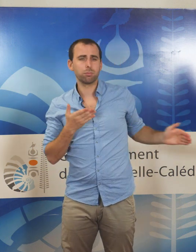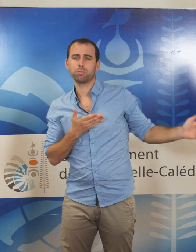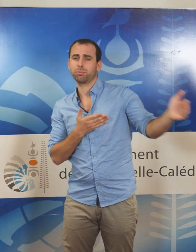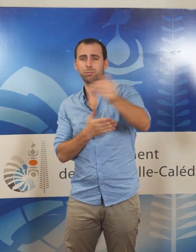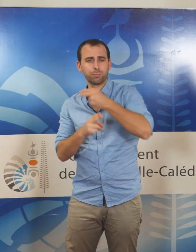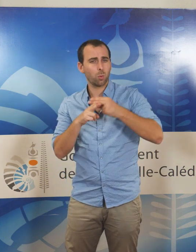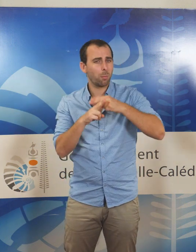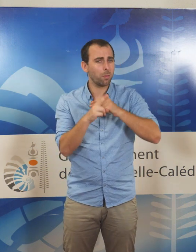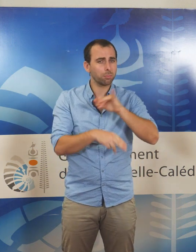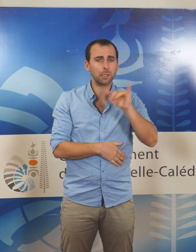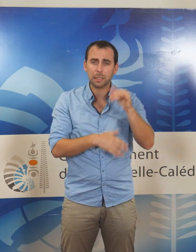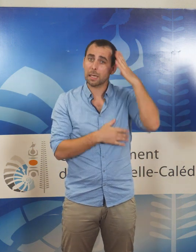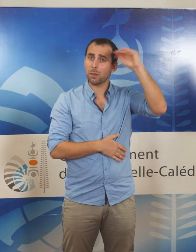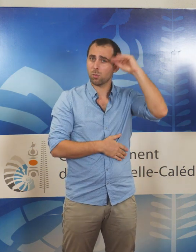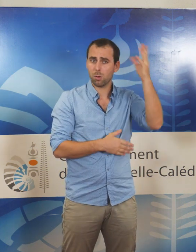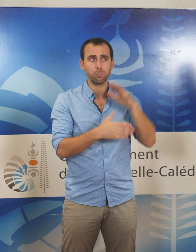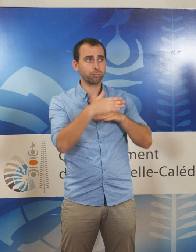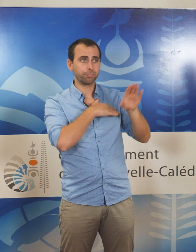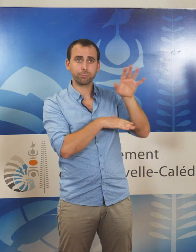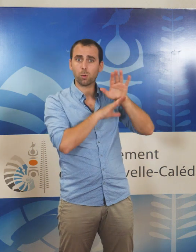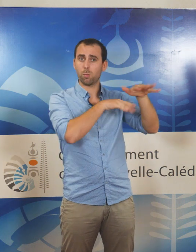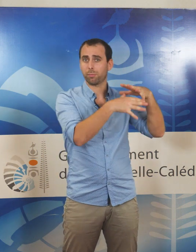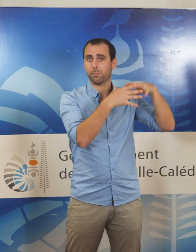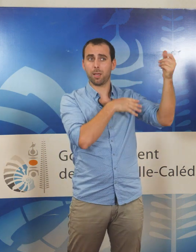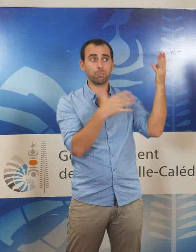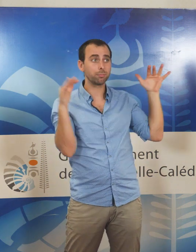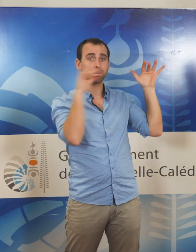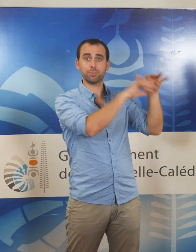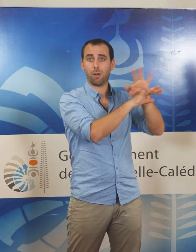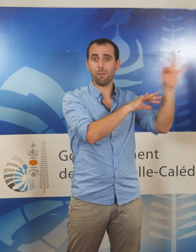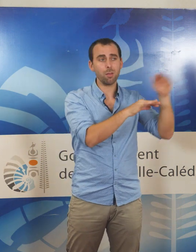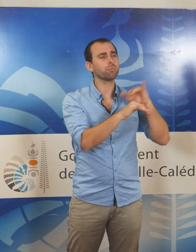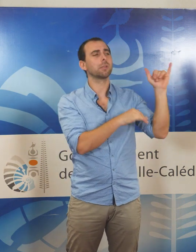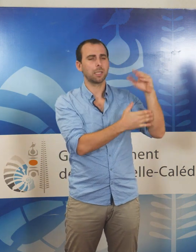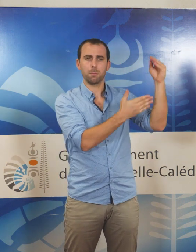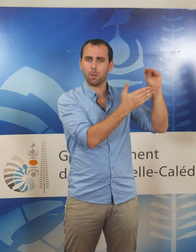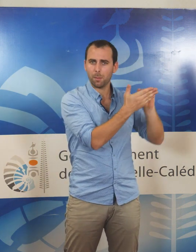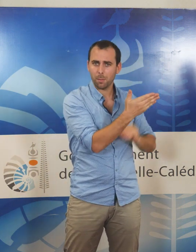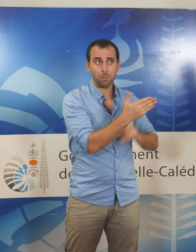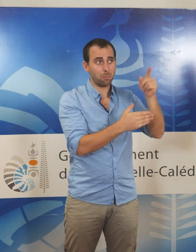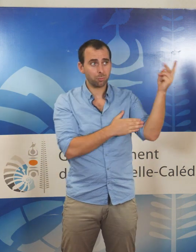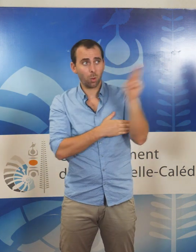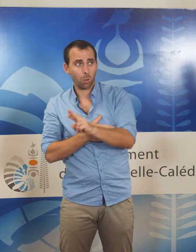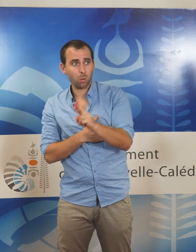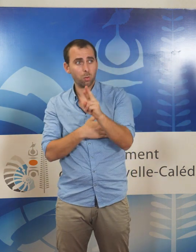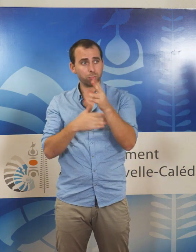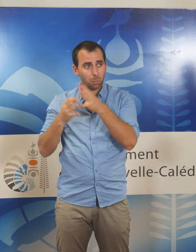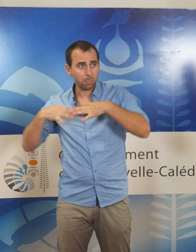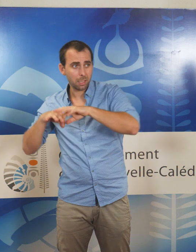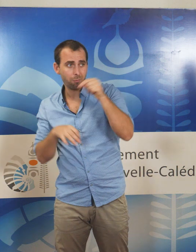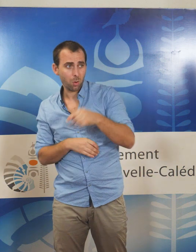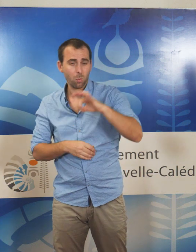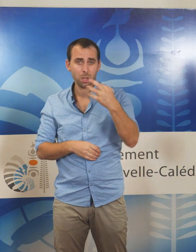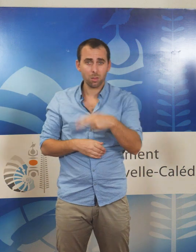sol métropolitain pour les aider s'ils doivent rester en métropole ou les informer s'ils doivent rentrer donc sur les